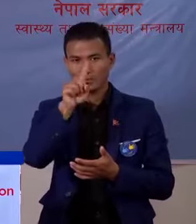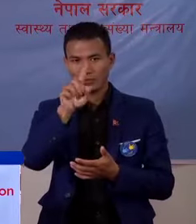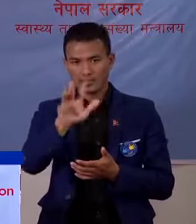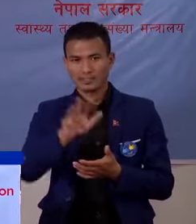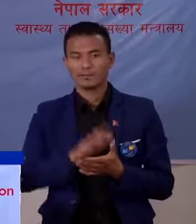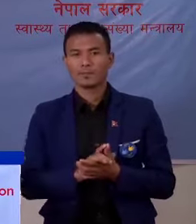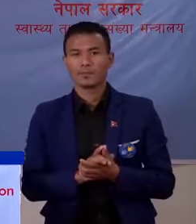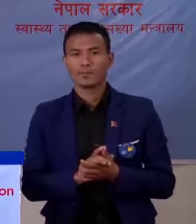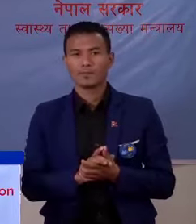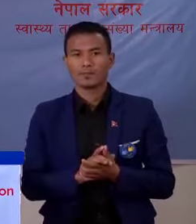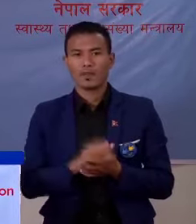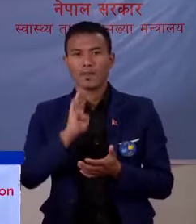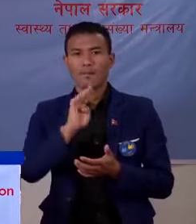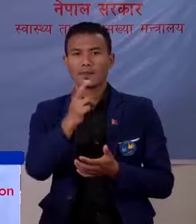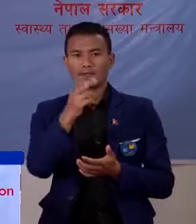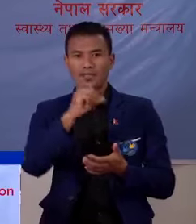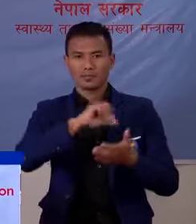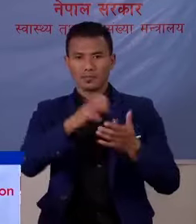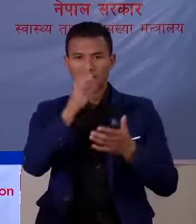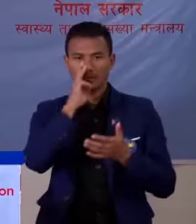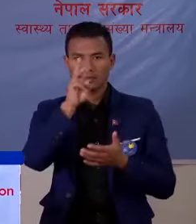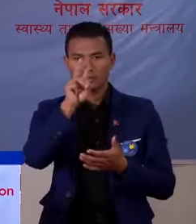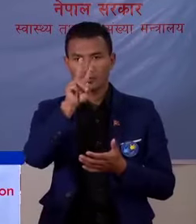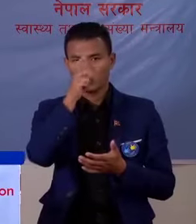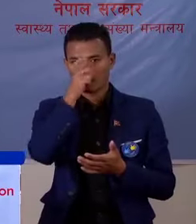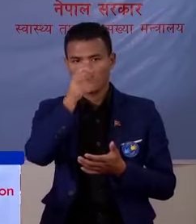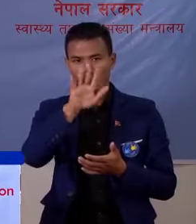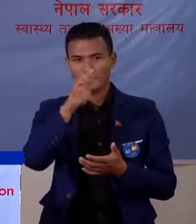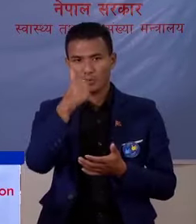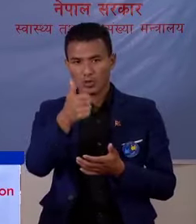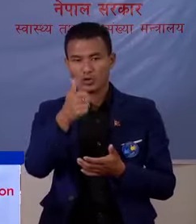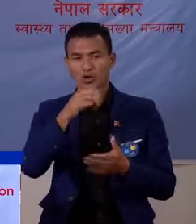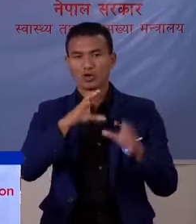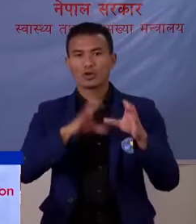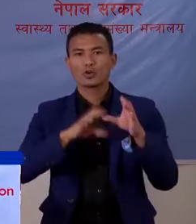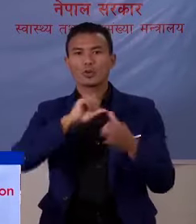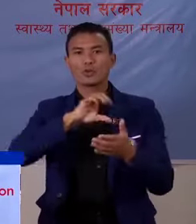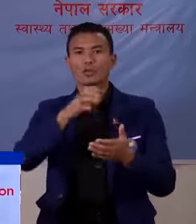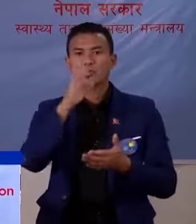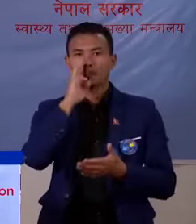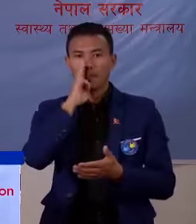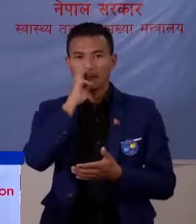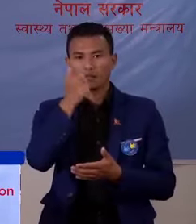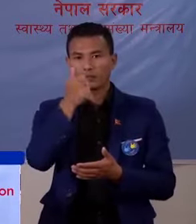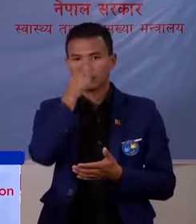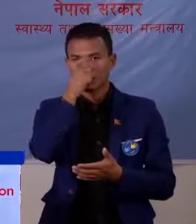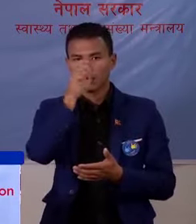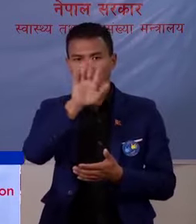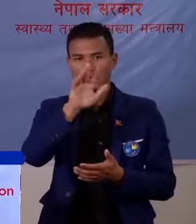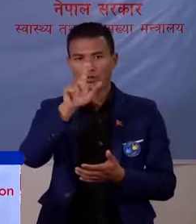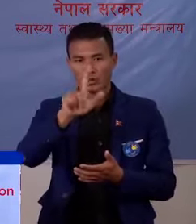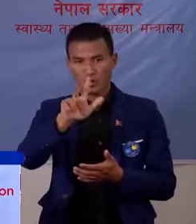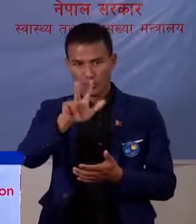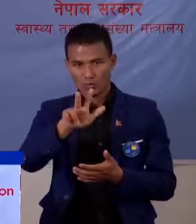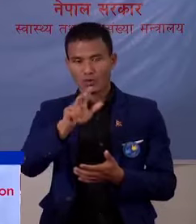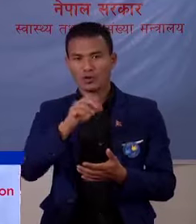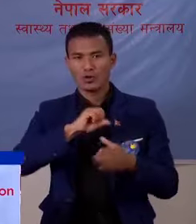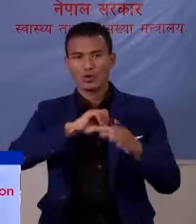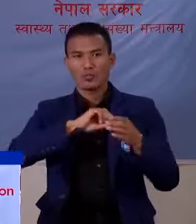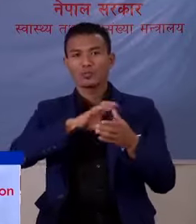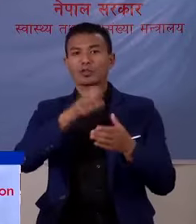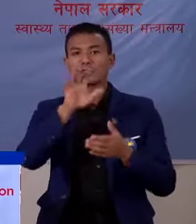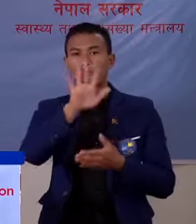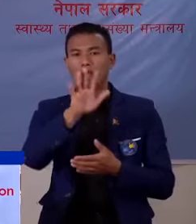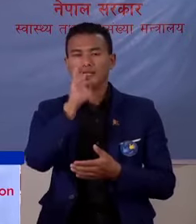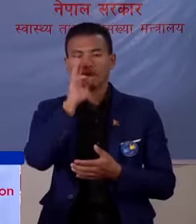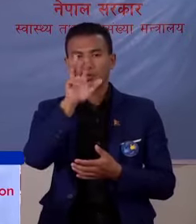1,319, बागमती प्रदेशमा 256, गण्डकी प्रदेशमा 658, त्यसै गरी प्रदेश नम्बर